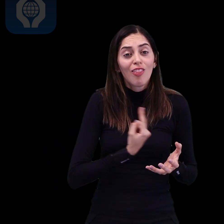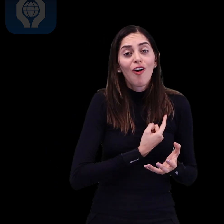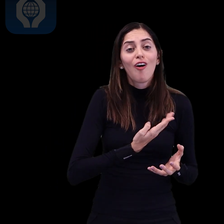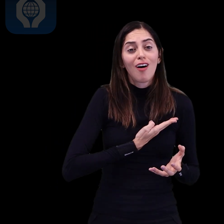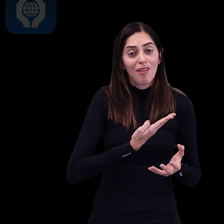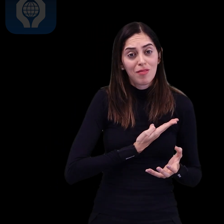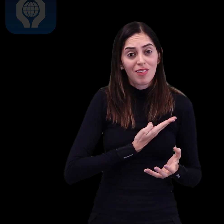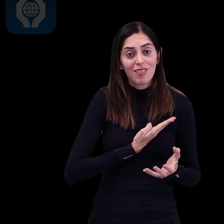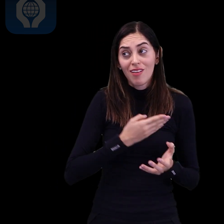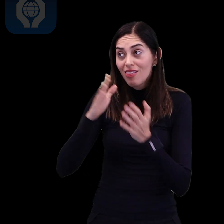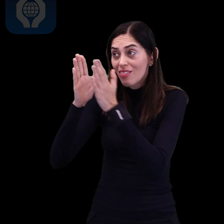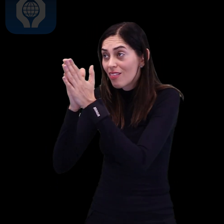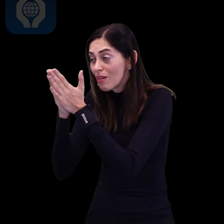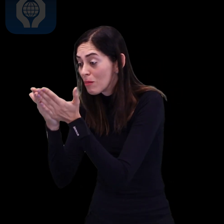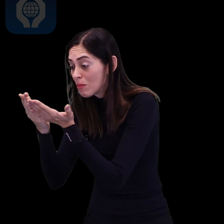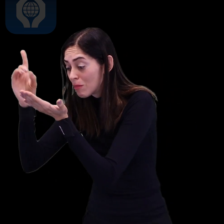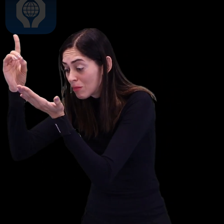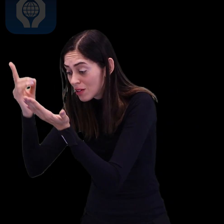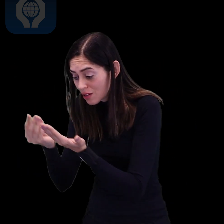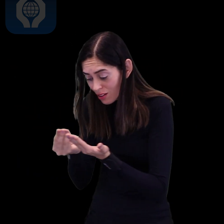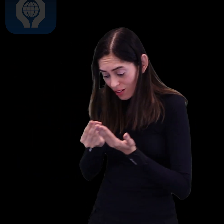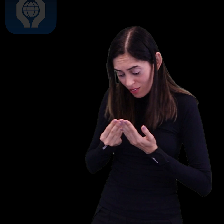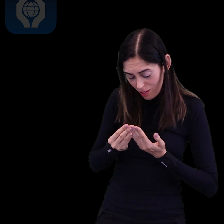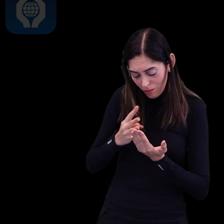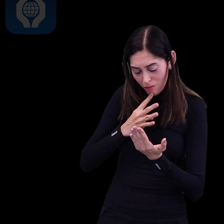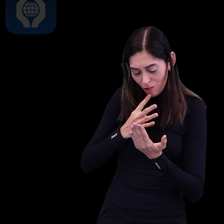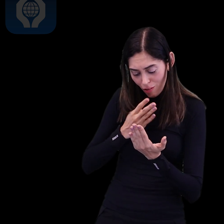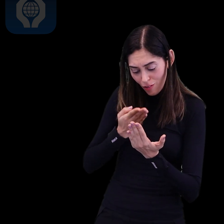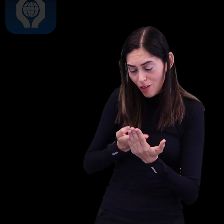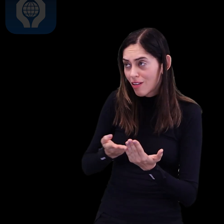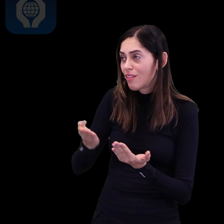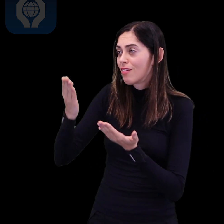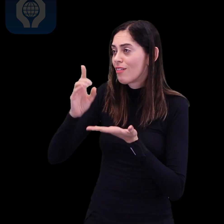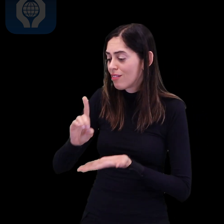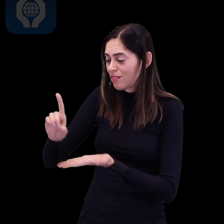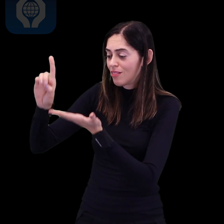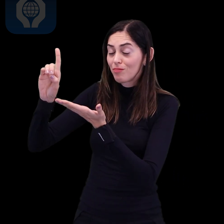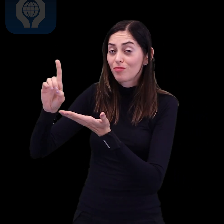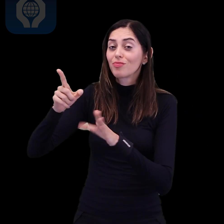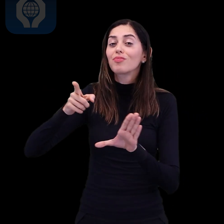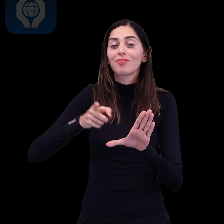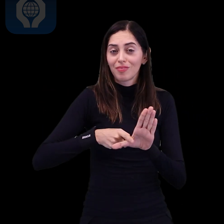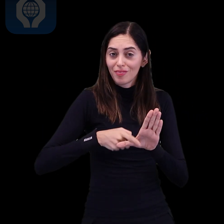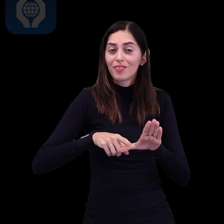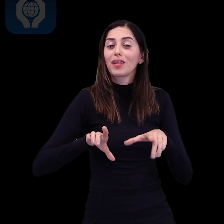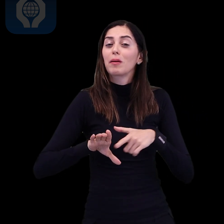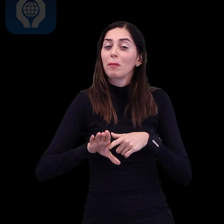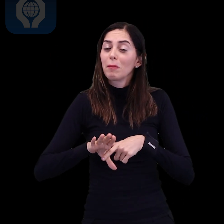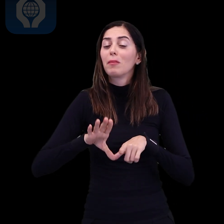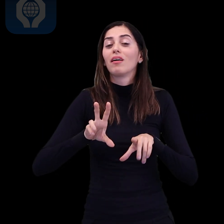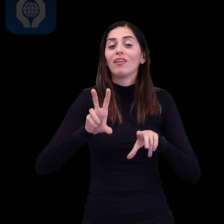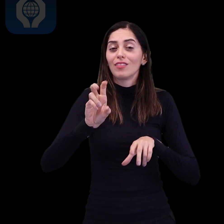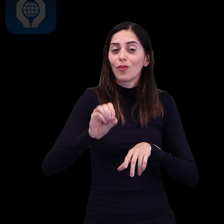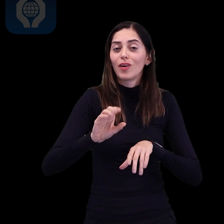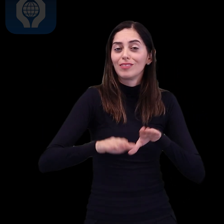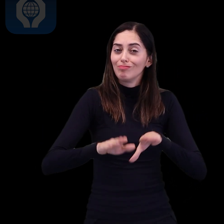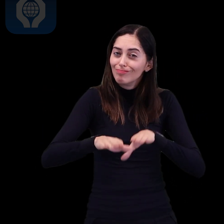que possamos conhecê-lo. Esta é a nossa proposta nessa jornada de 50 passos ou 50 lições.